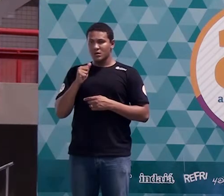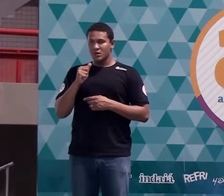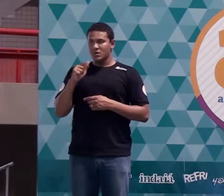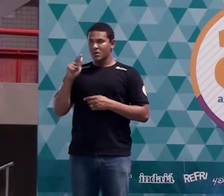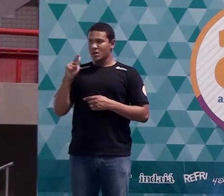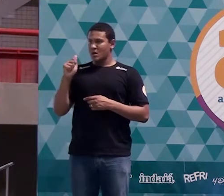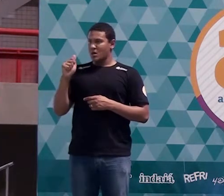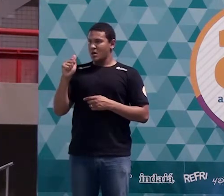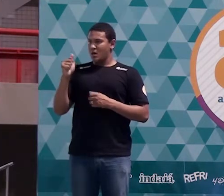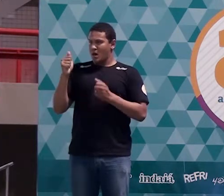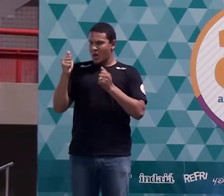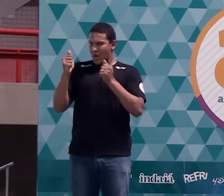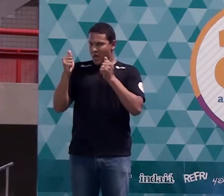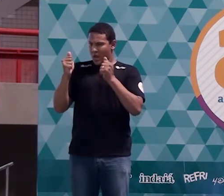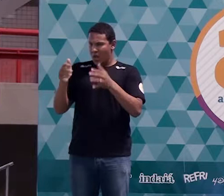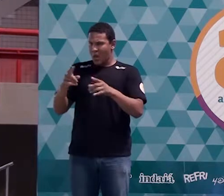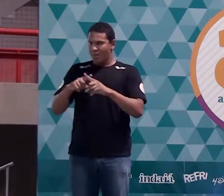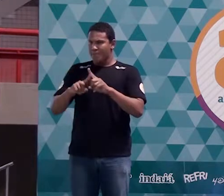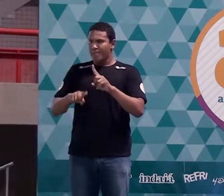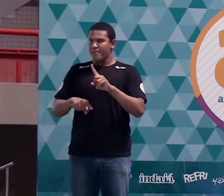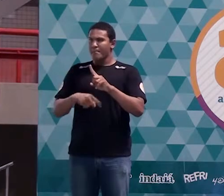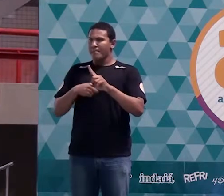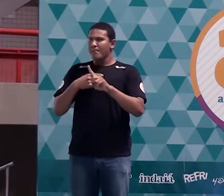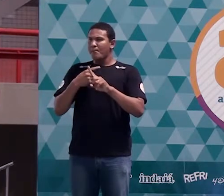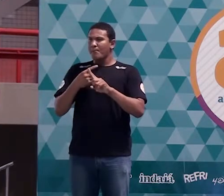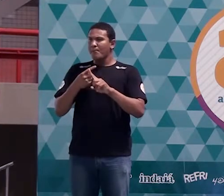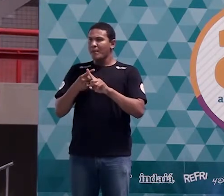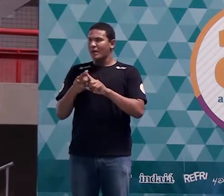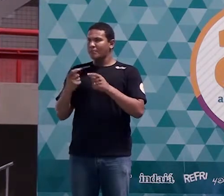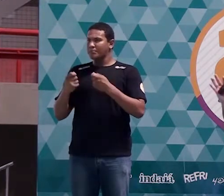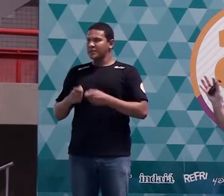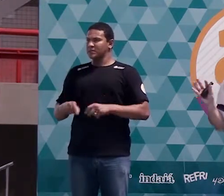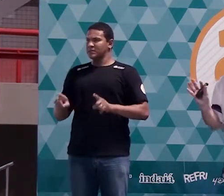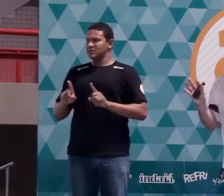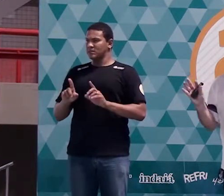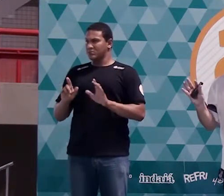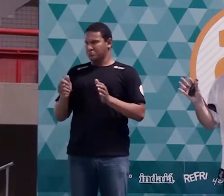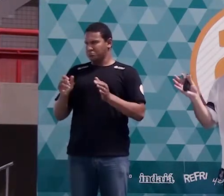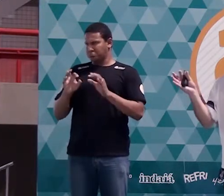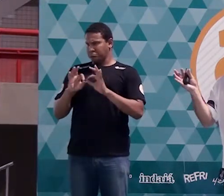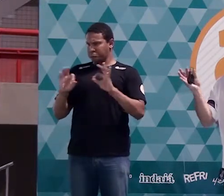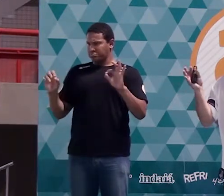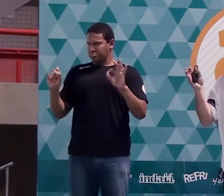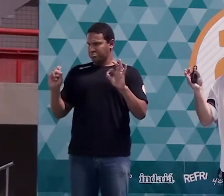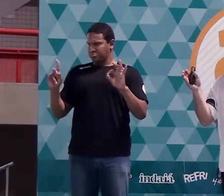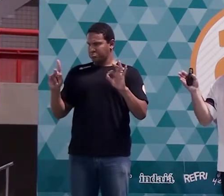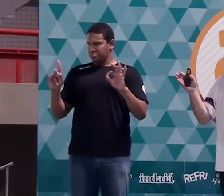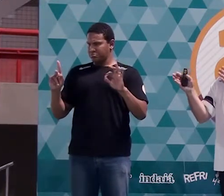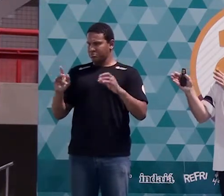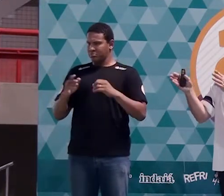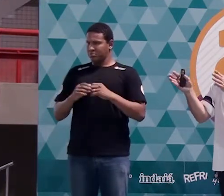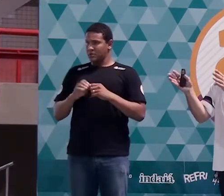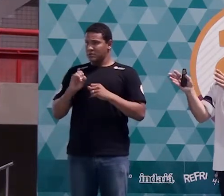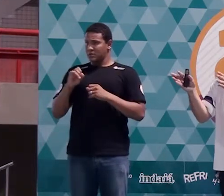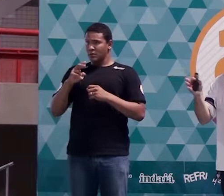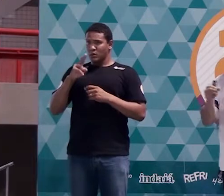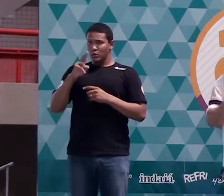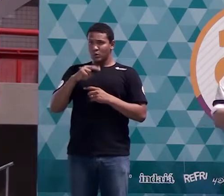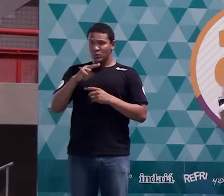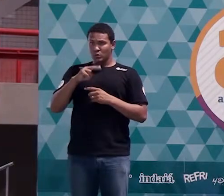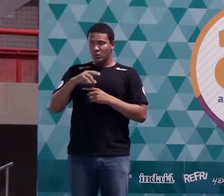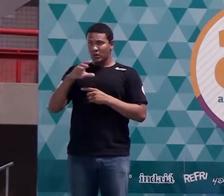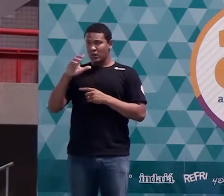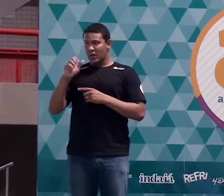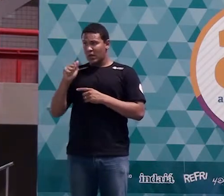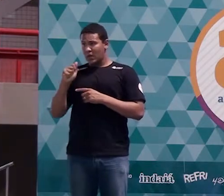gaste mais que o necessário. A frase em si está tranquila, mas quando você emenda o nunca